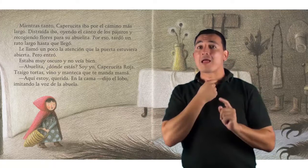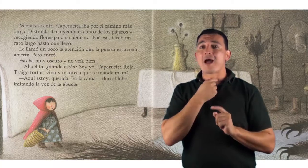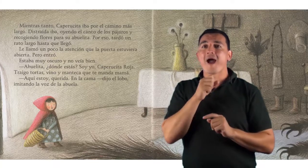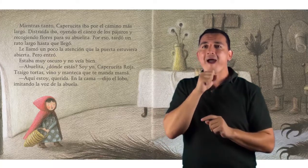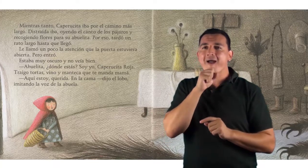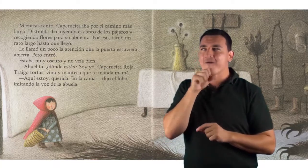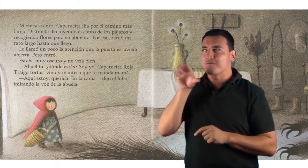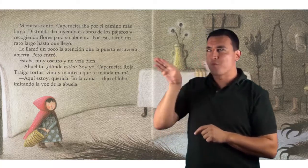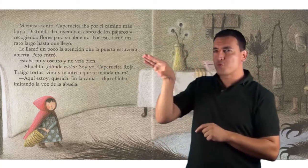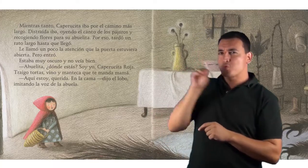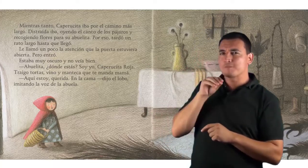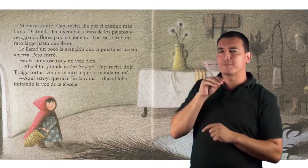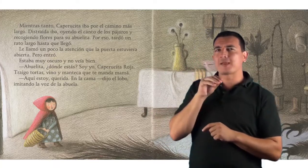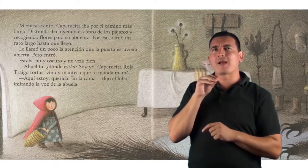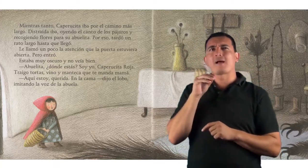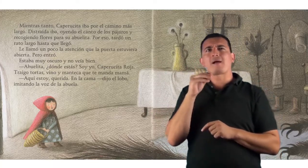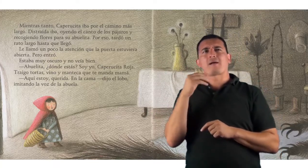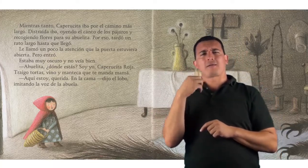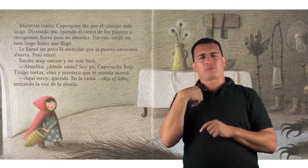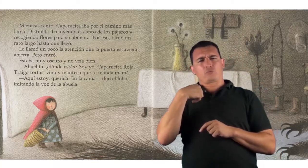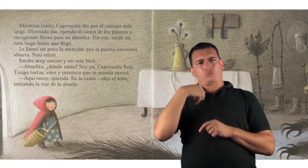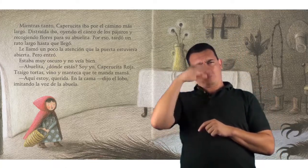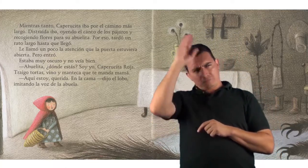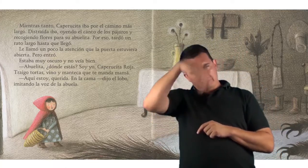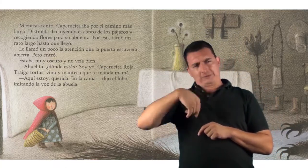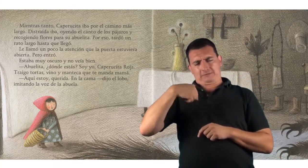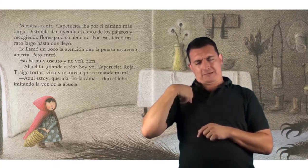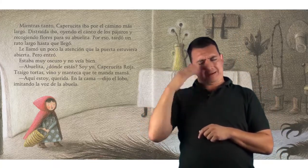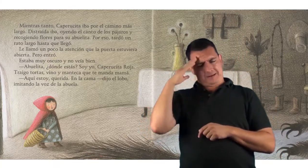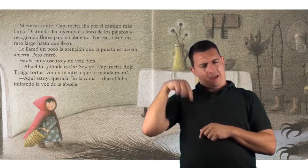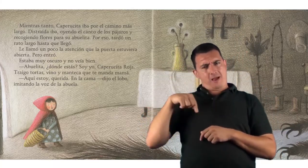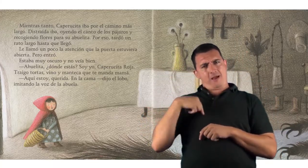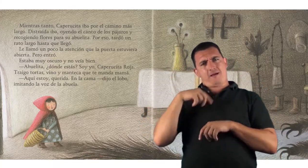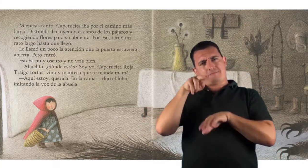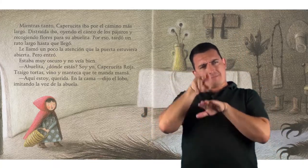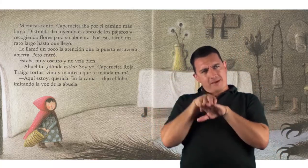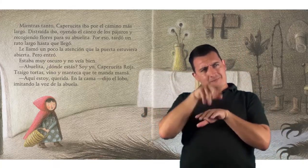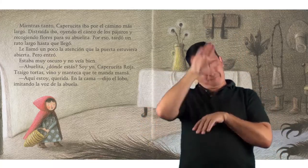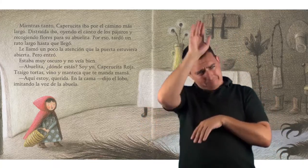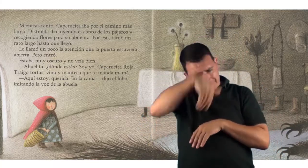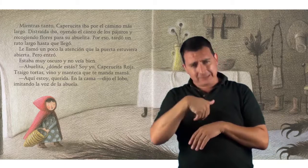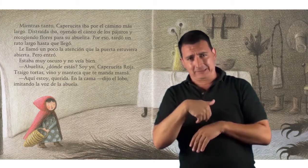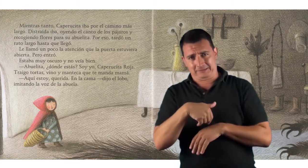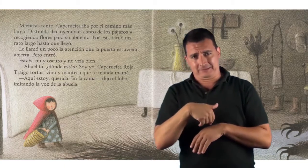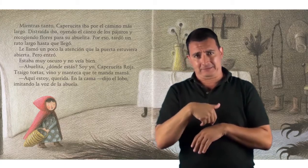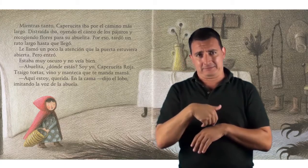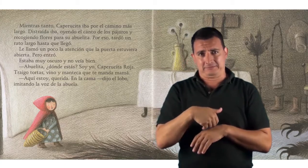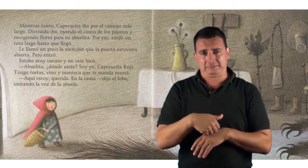Aquí estoy, querida, en la cama, dijo el lobo, imitando la voz de la abuela.